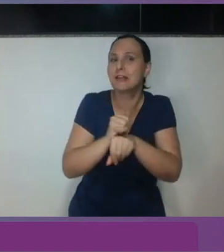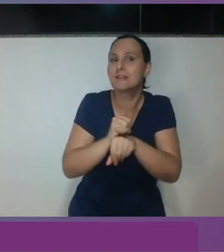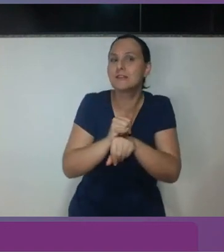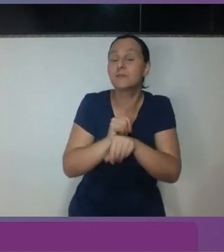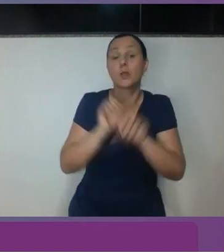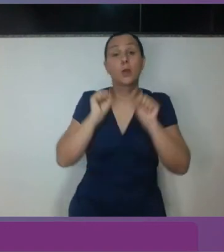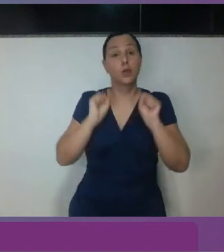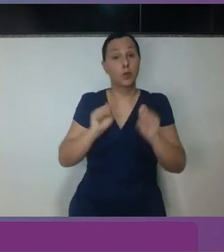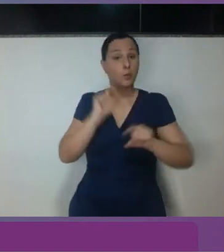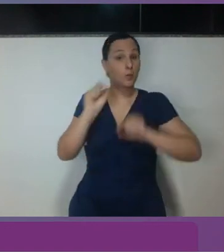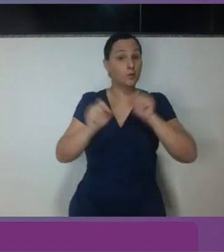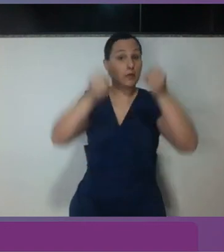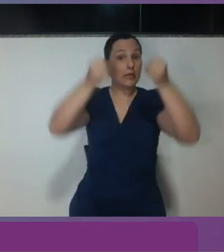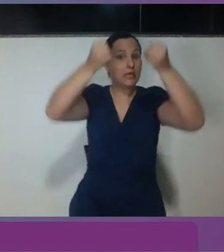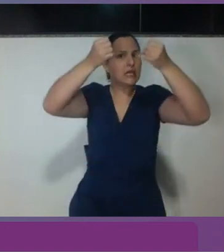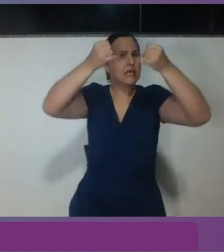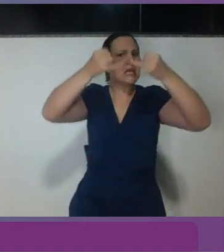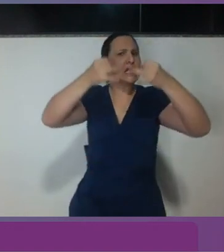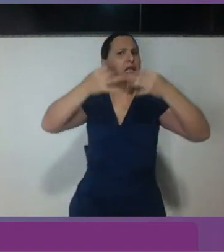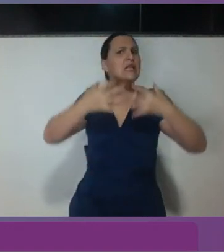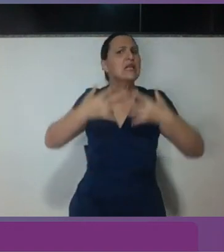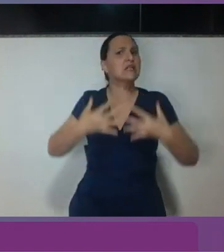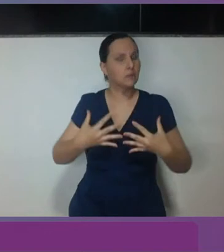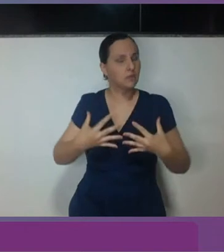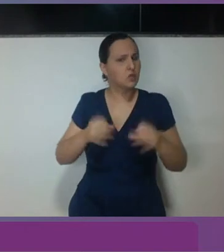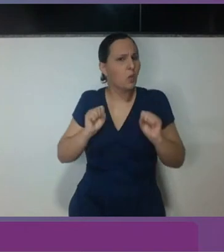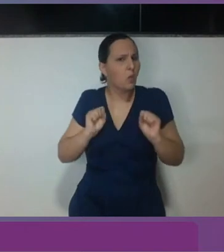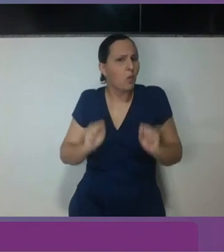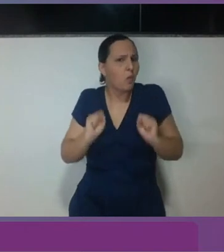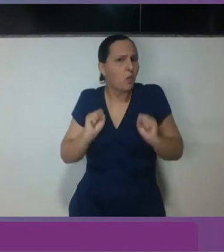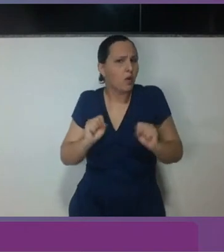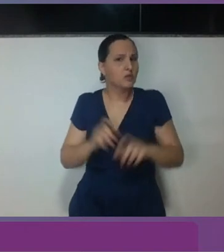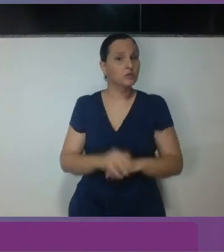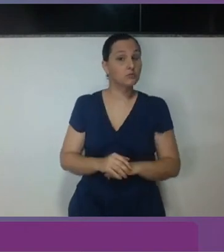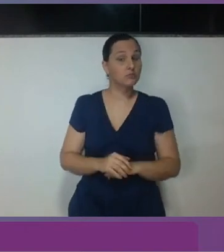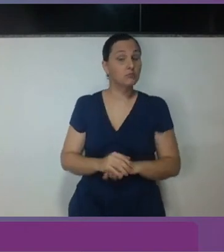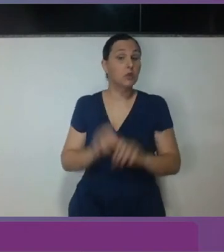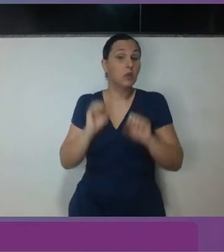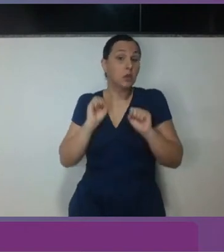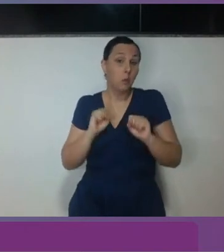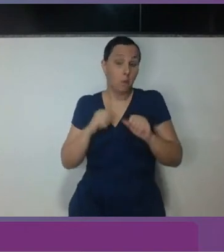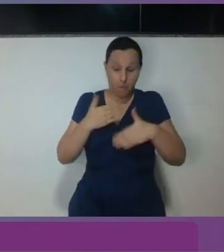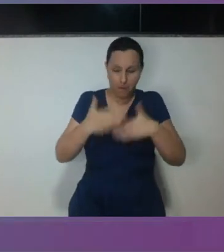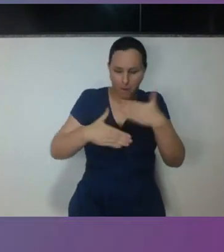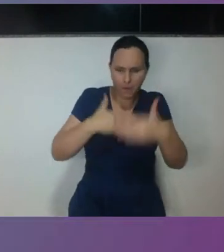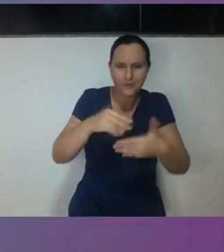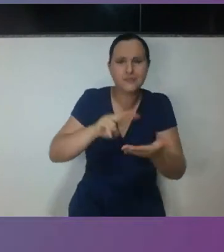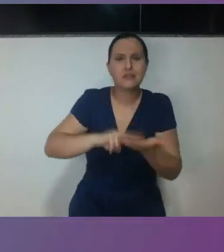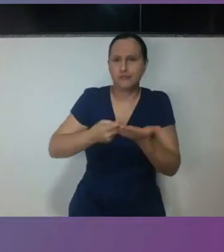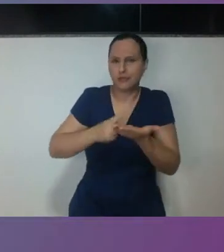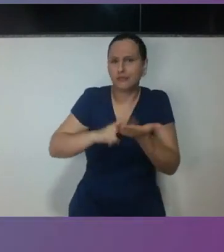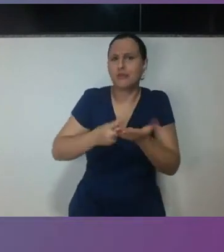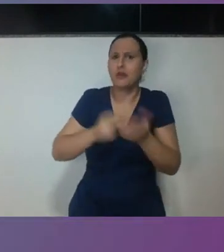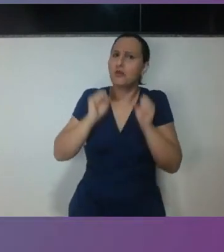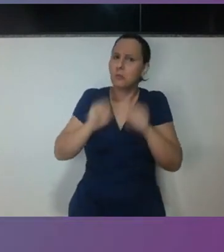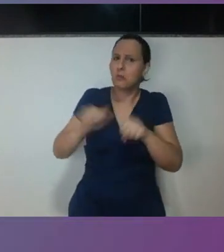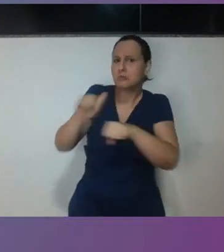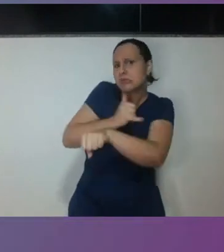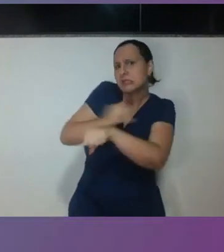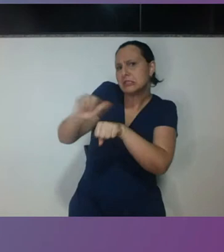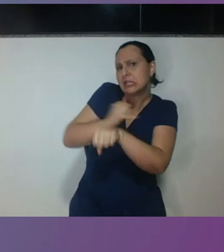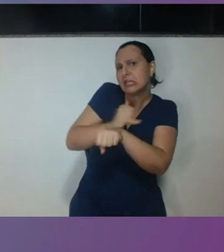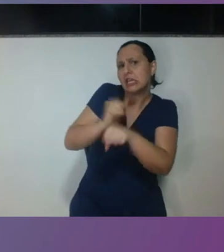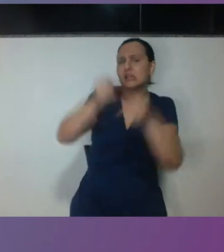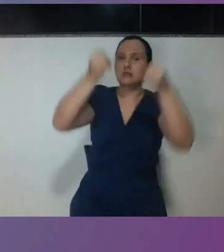explicação. Essa explicação, ela pode acontecer dentro desse processo tradutório. Então, são várias ferramentas.